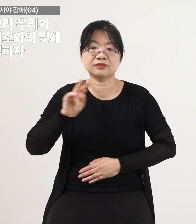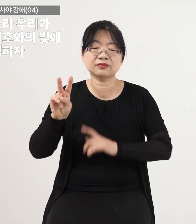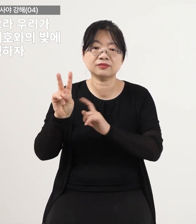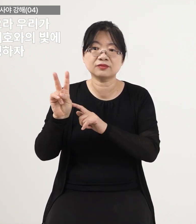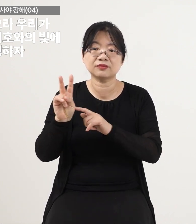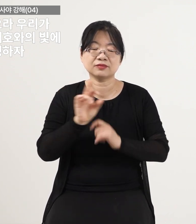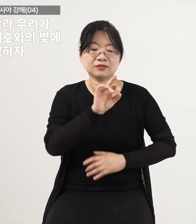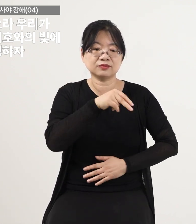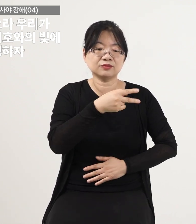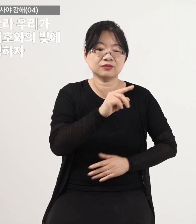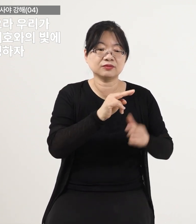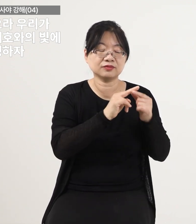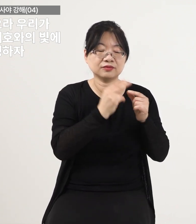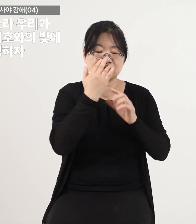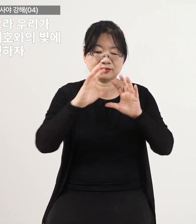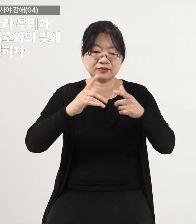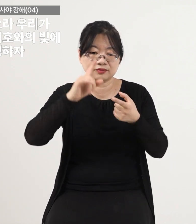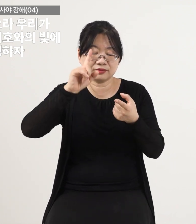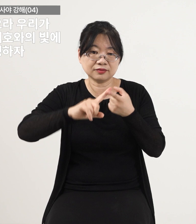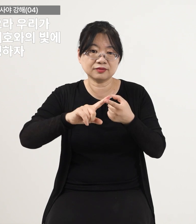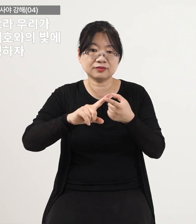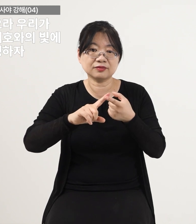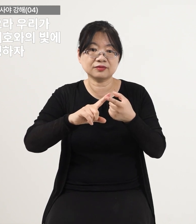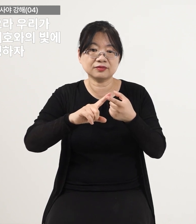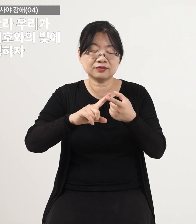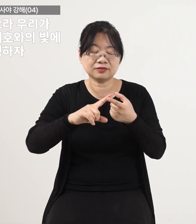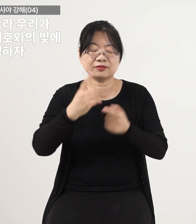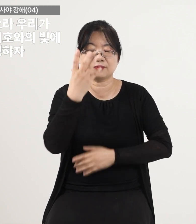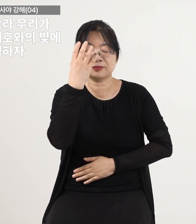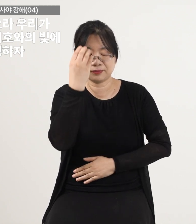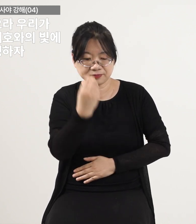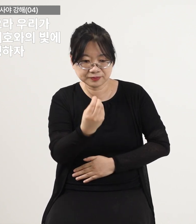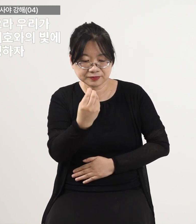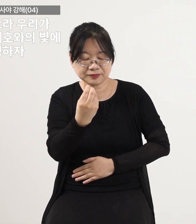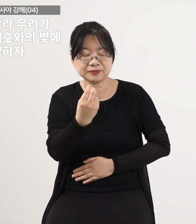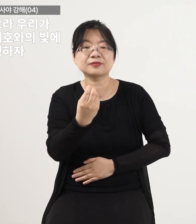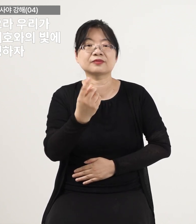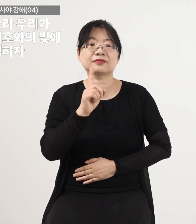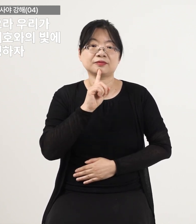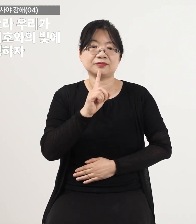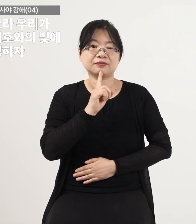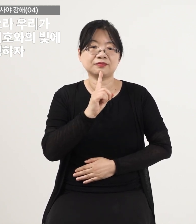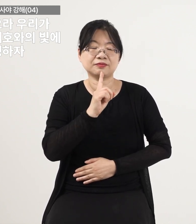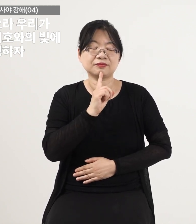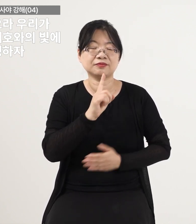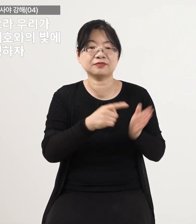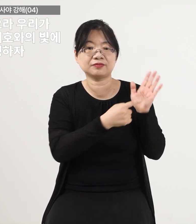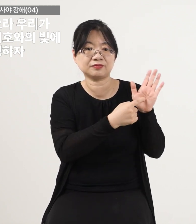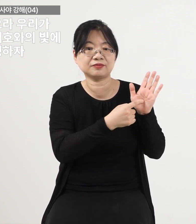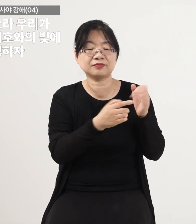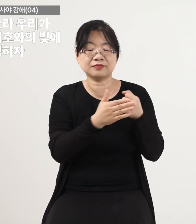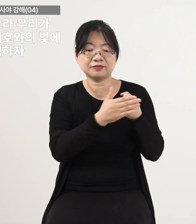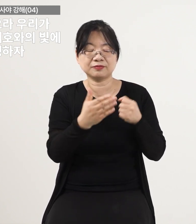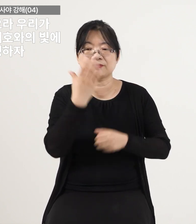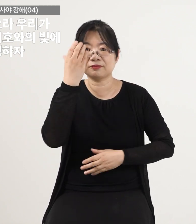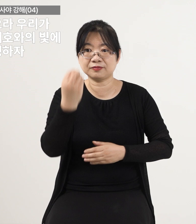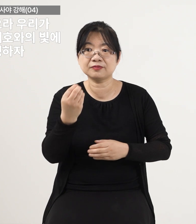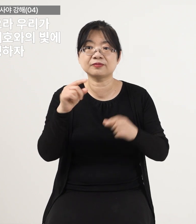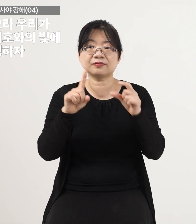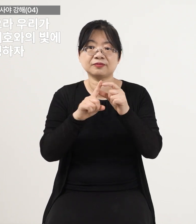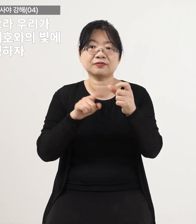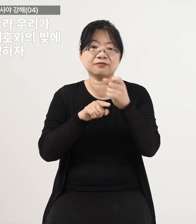관하여 무슨 계시라? 본 계시라. 그러니까 보았다라는 말이 사실은 더